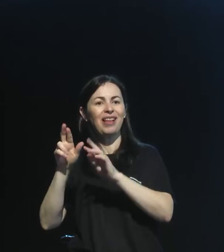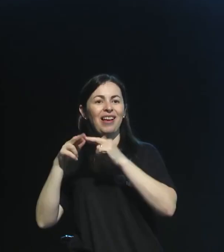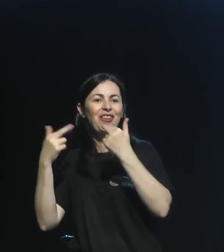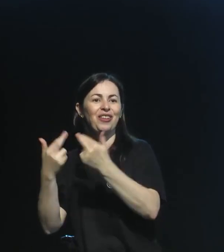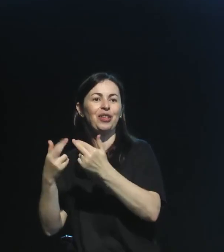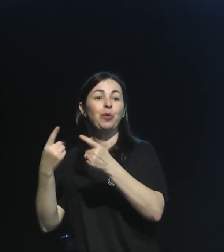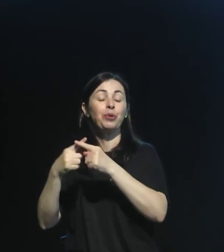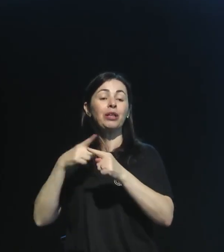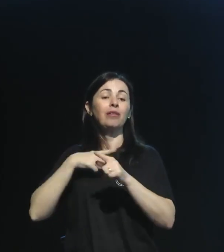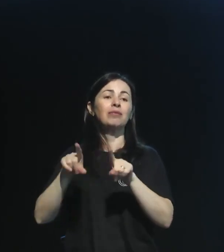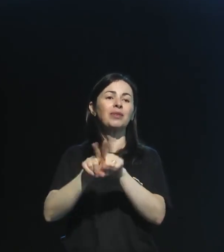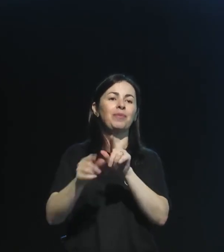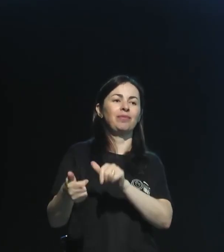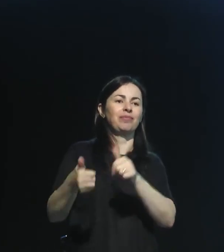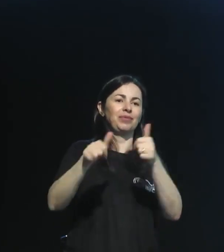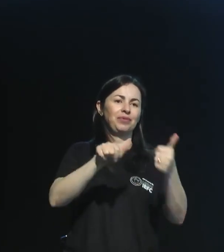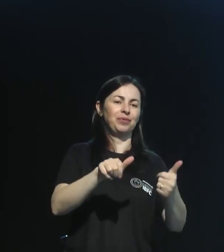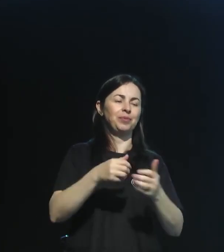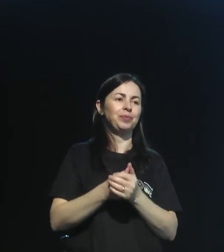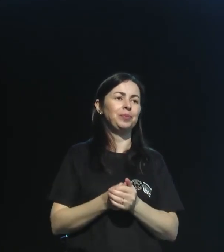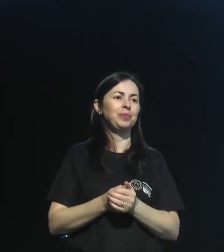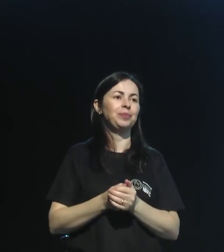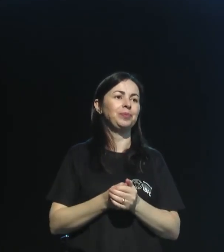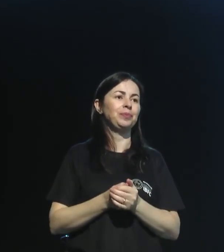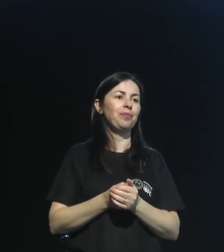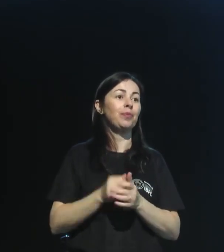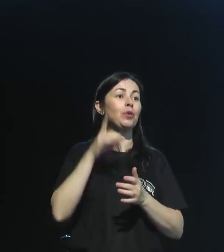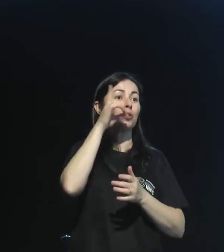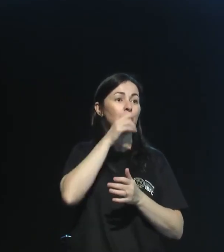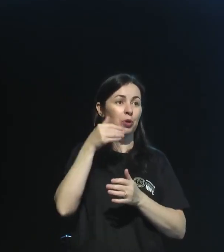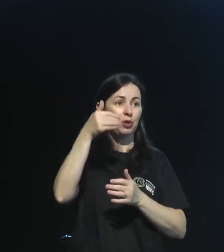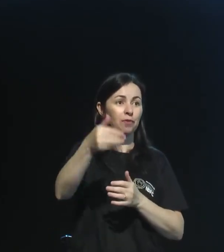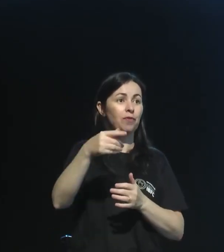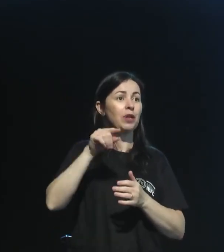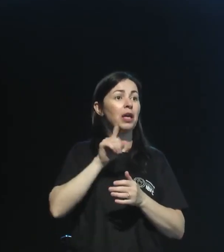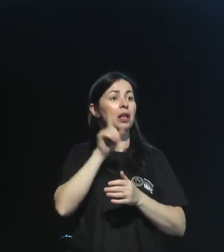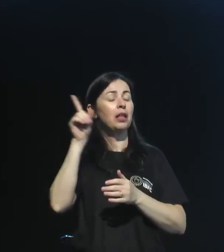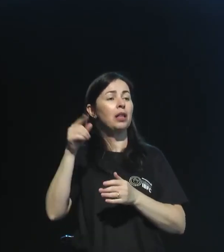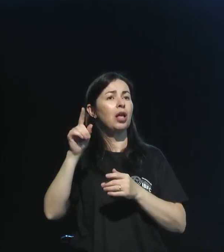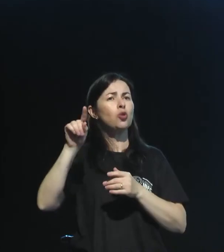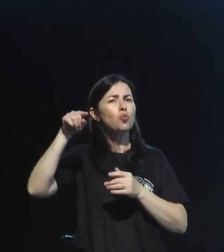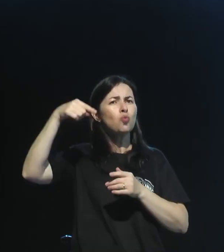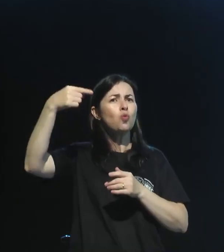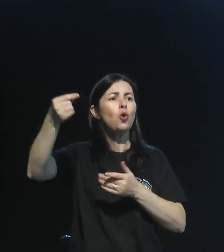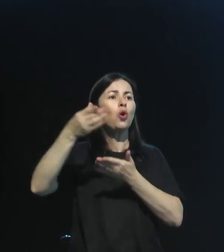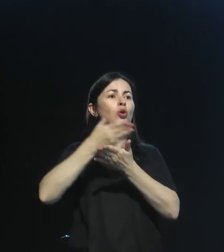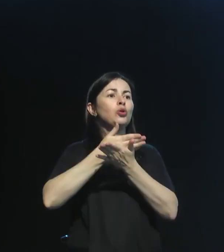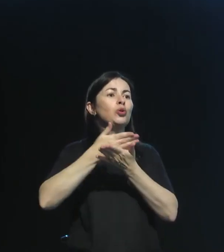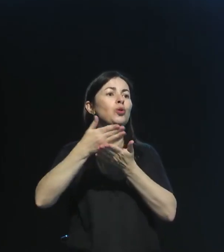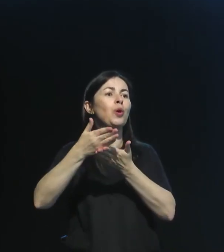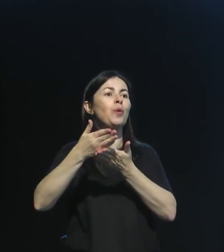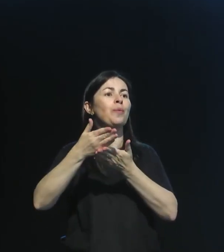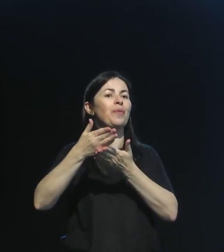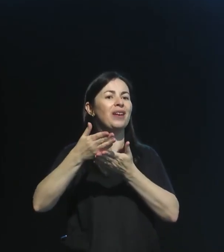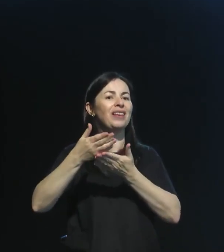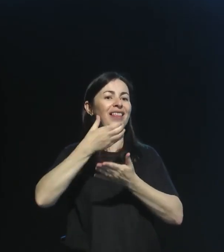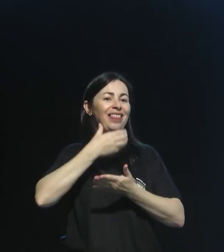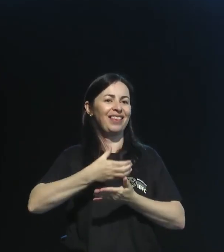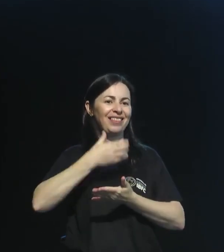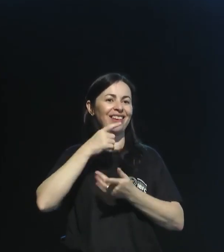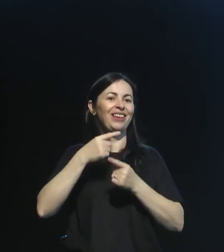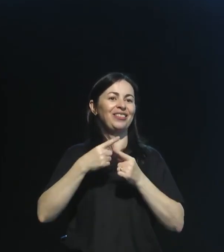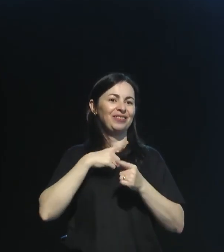batismo. E domingo que vem estaremos lá, e no próximo domingo começa o nosso evento de Natal. Gente, o